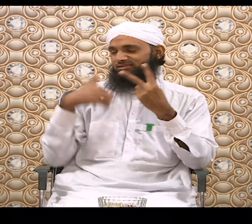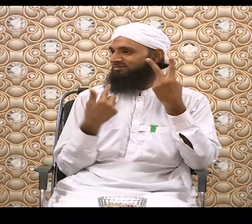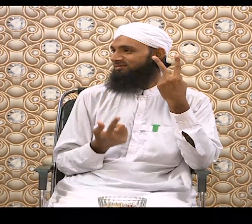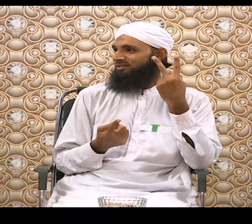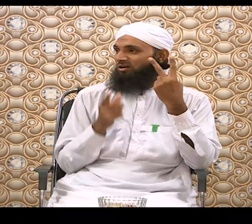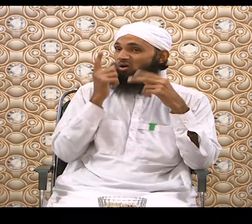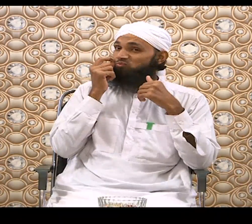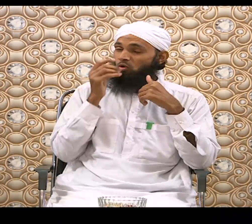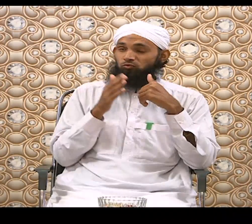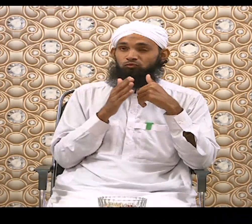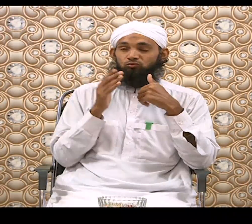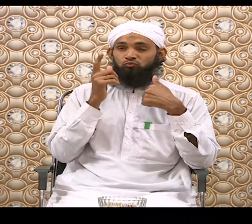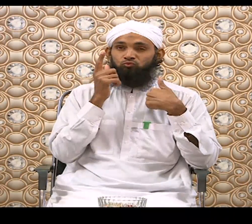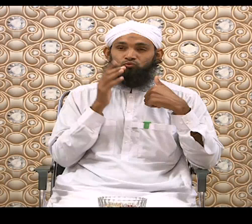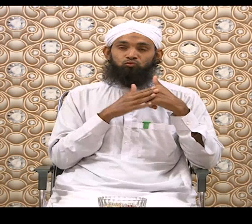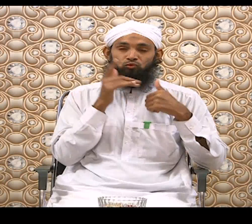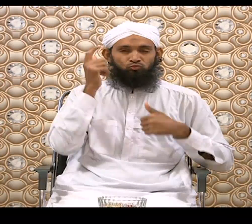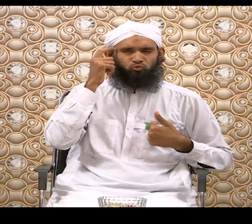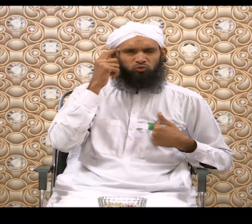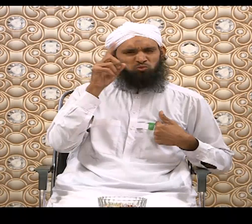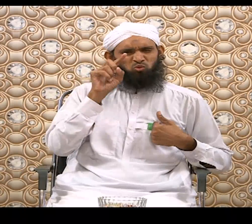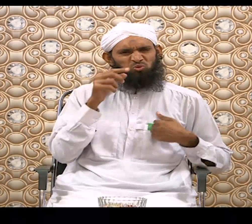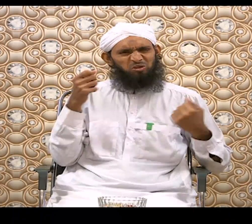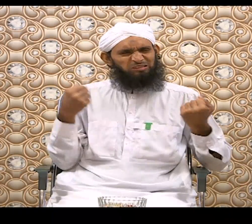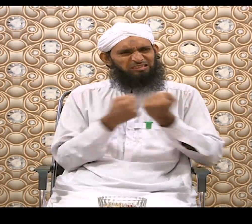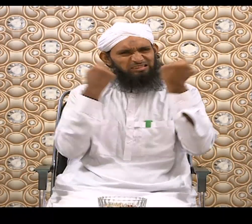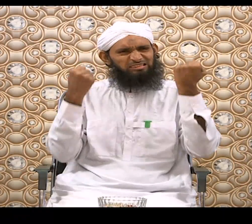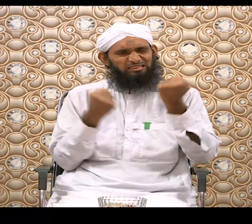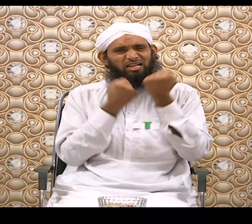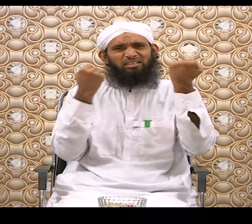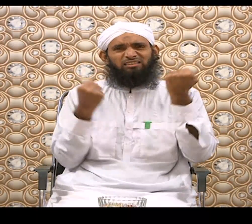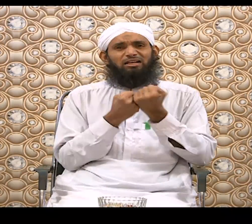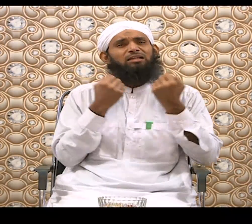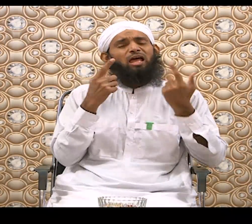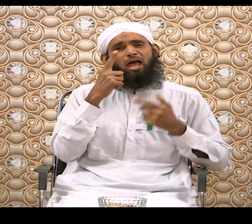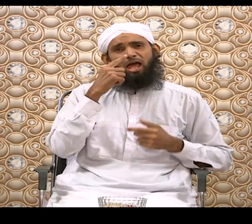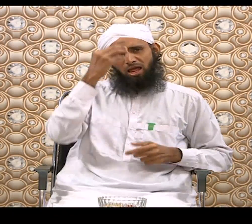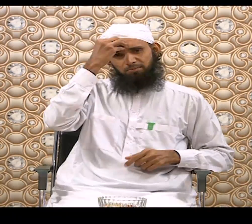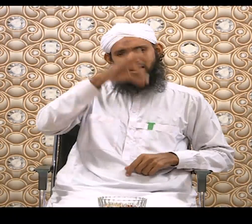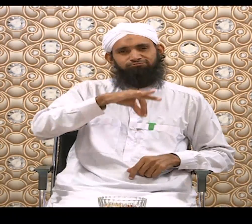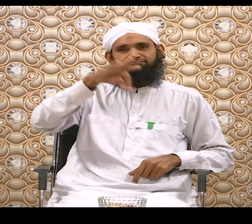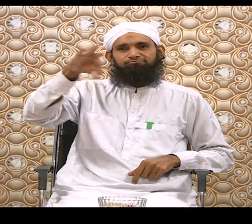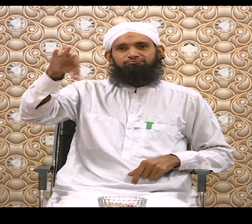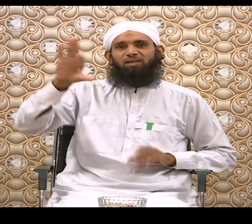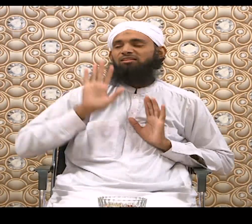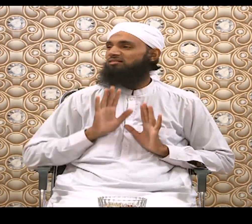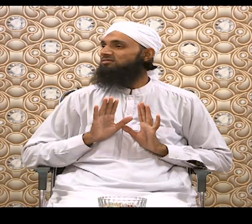دل ہی دل میں تیہ کر لیا کہ روز روز کے جھگڑے کا حل یہی ہے کہ ماں کو راستے سے ہٹا دیا جائے